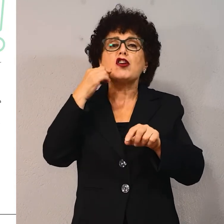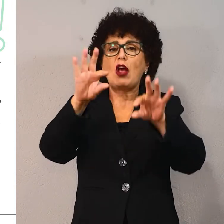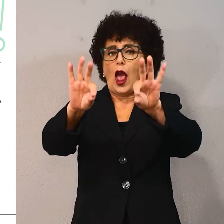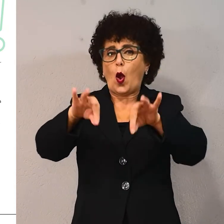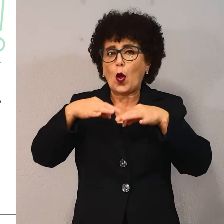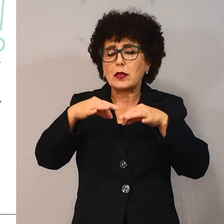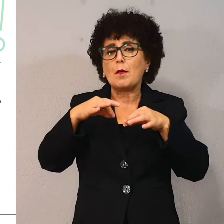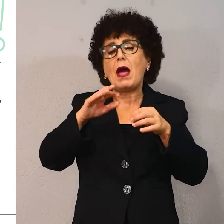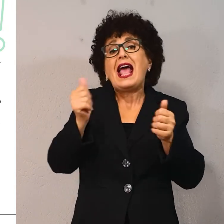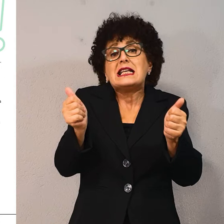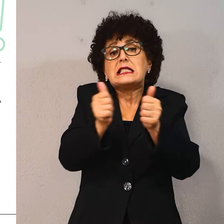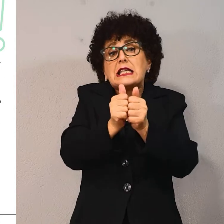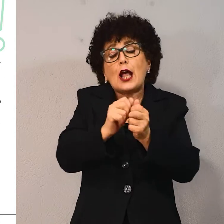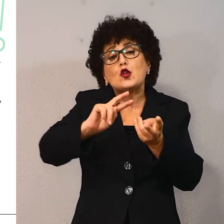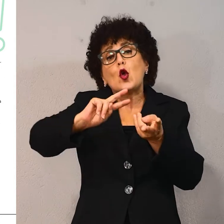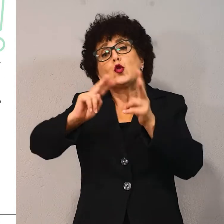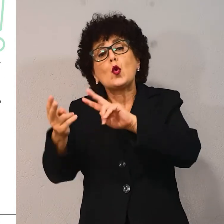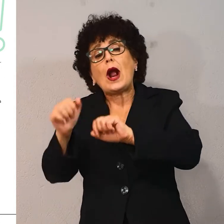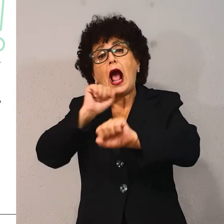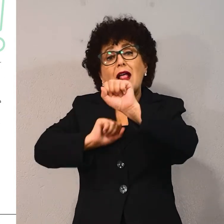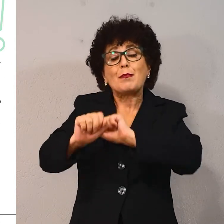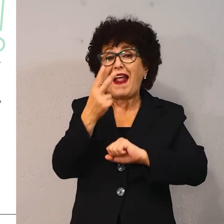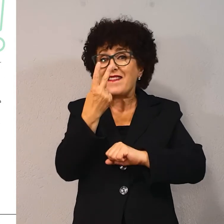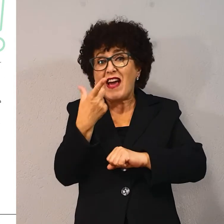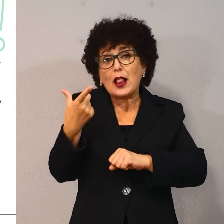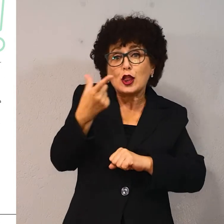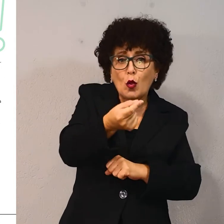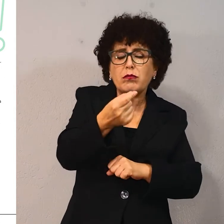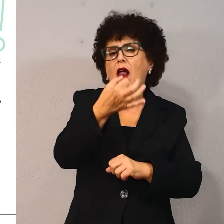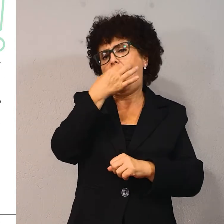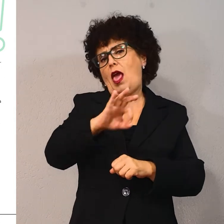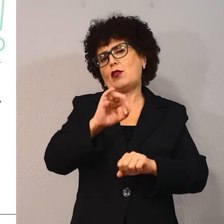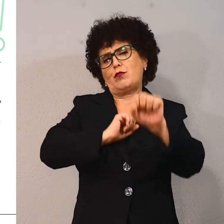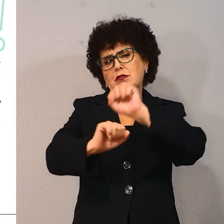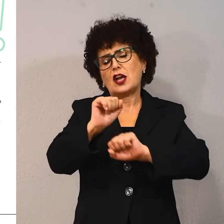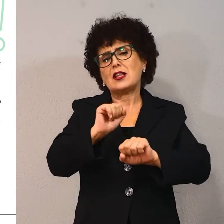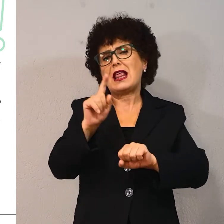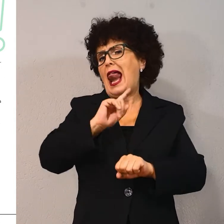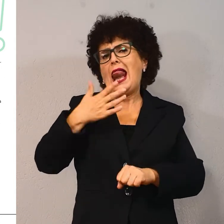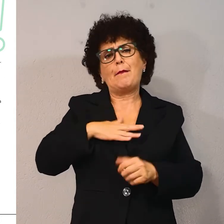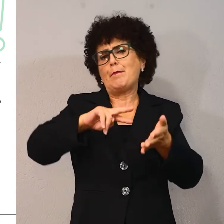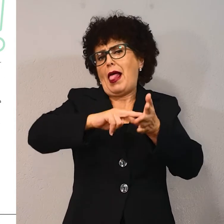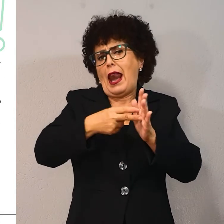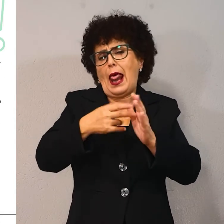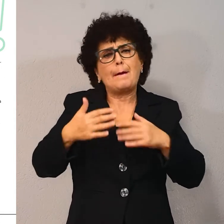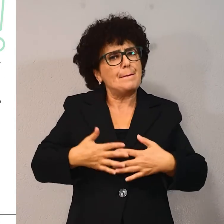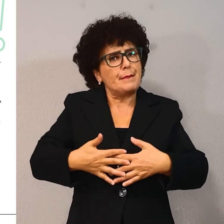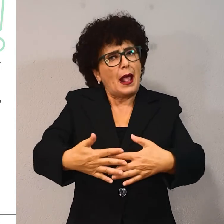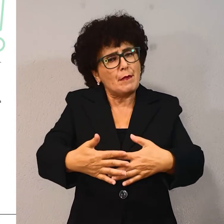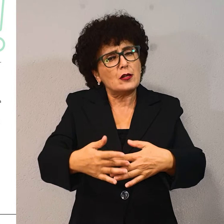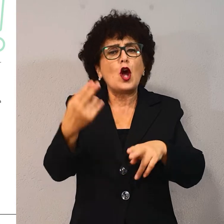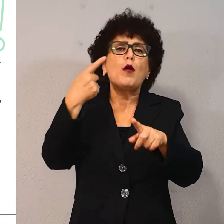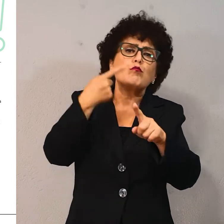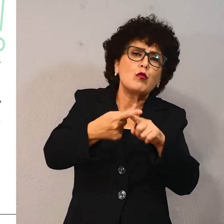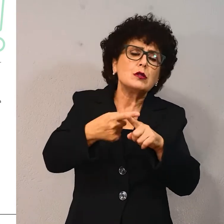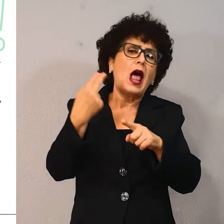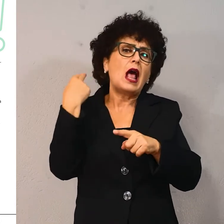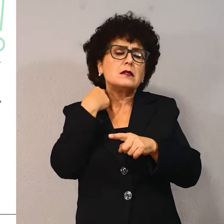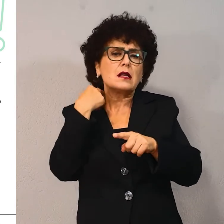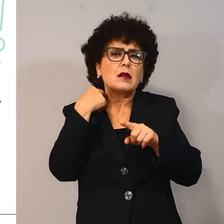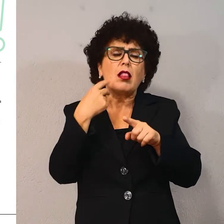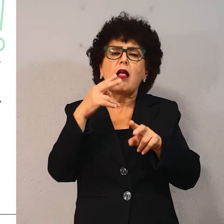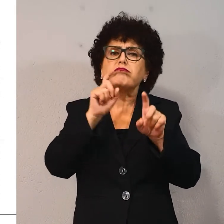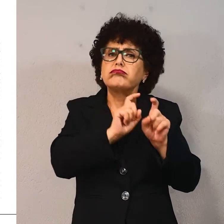со друг метод на контрацепција, е најдобра заштита и од непланирана бременост и од сексуално